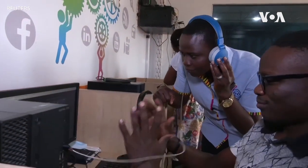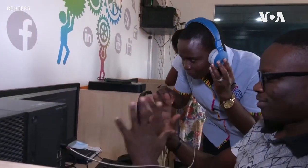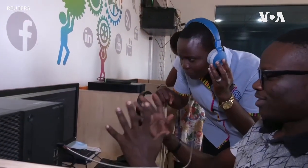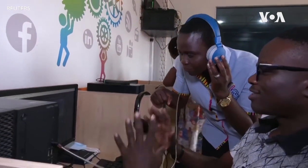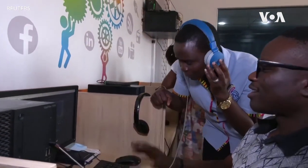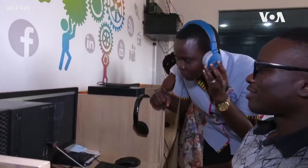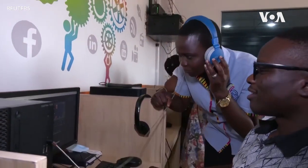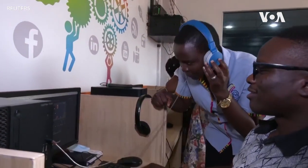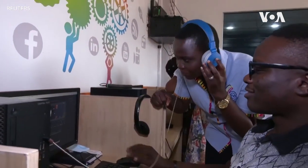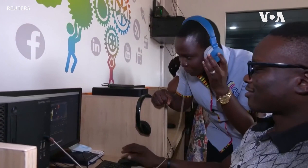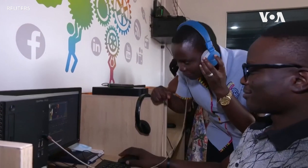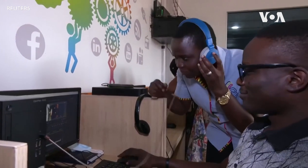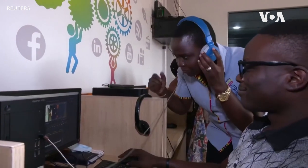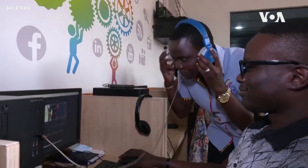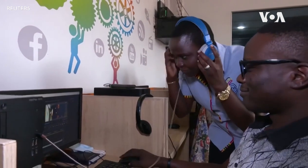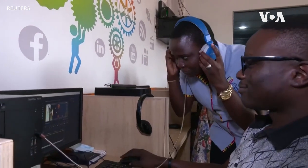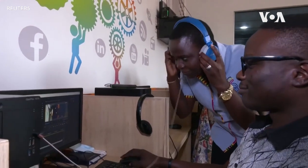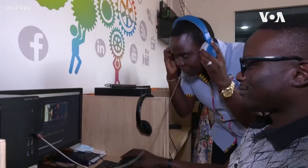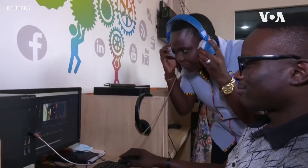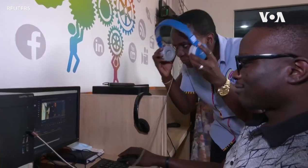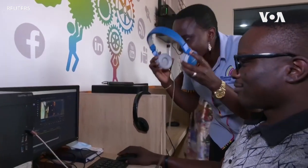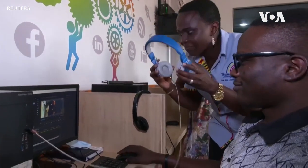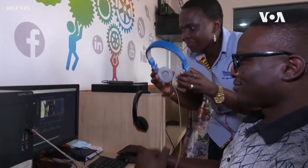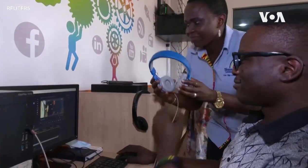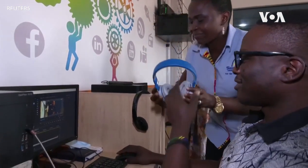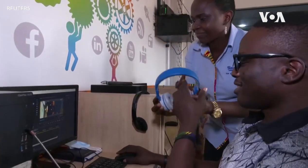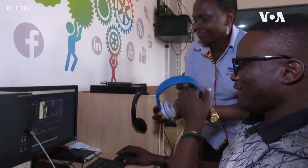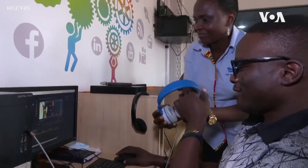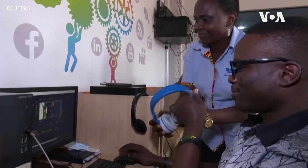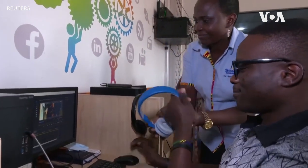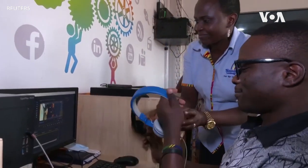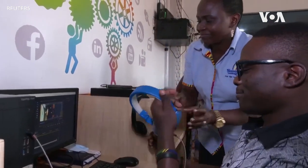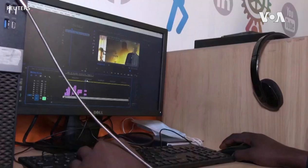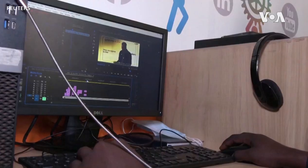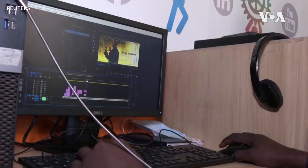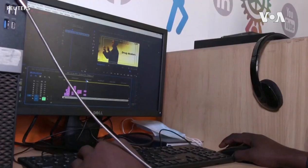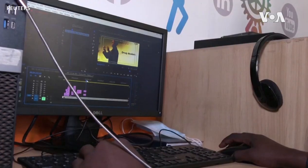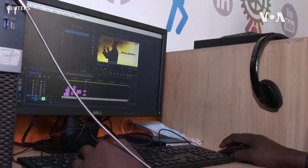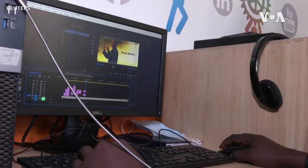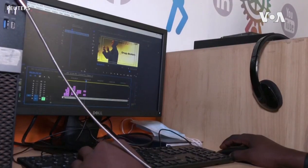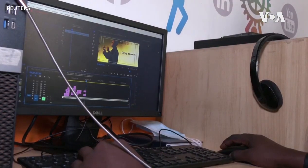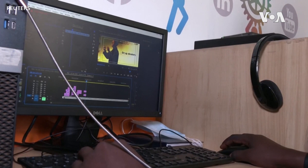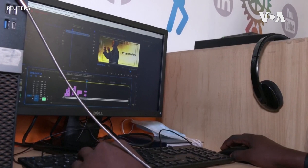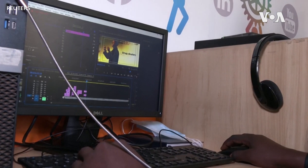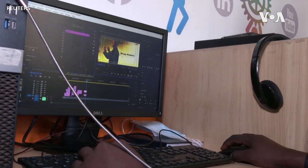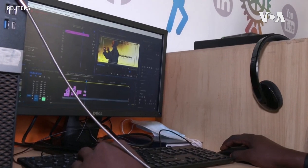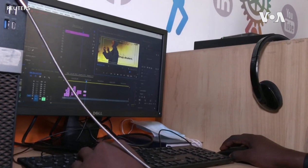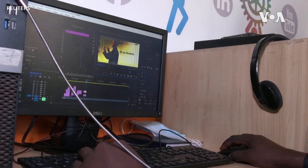décidé de créer une chaîne de télévision en ligne pour les sourds. L'homme dont l'histoire a poussé Ananda à agir a reçu dans la jambe une